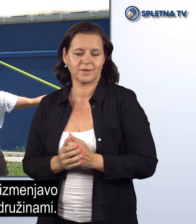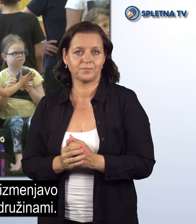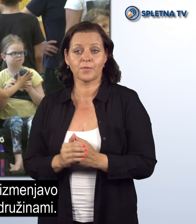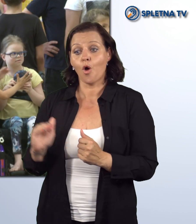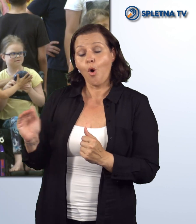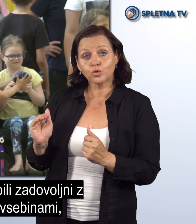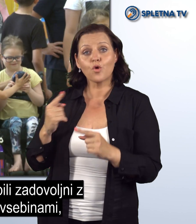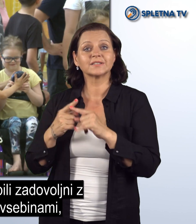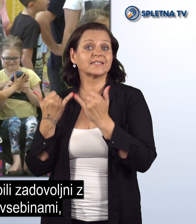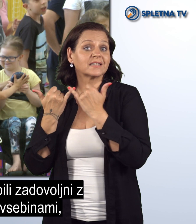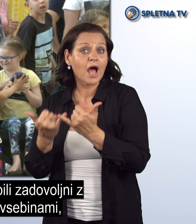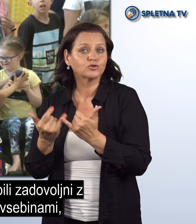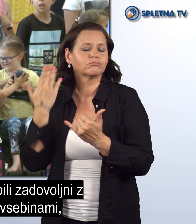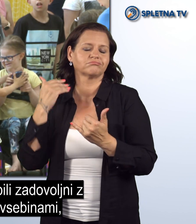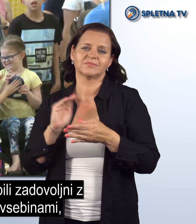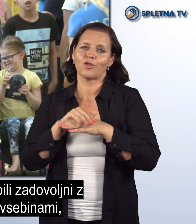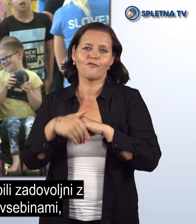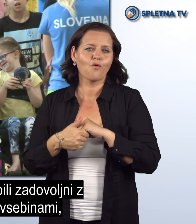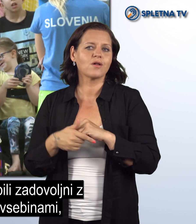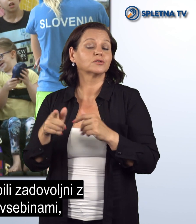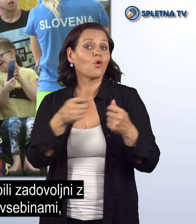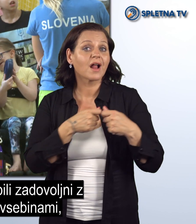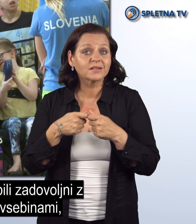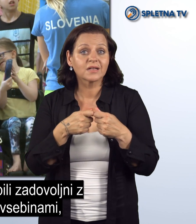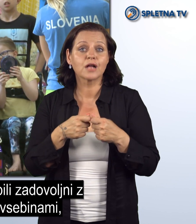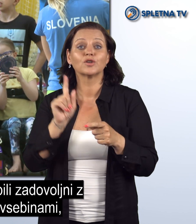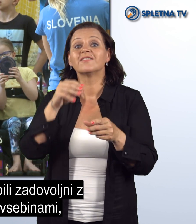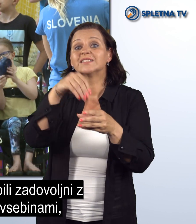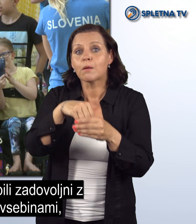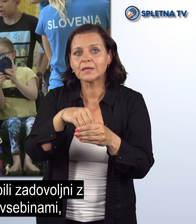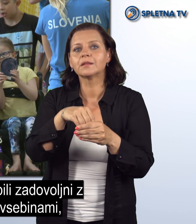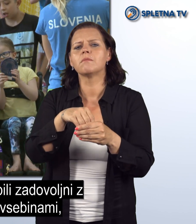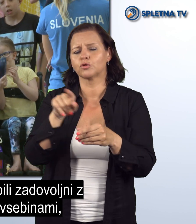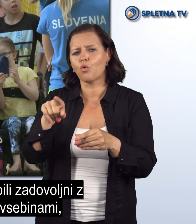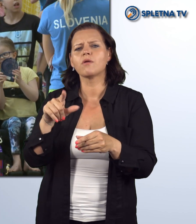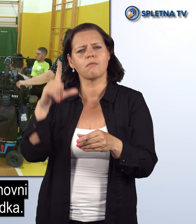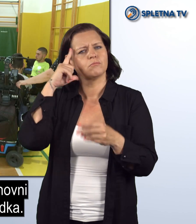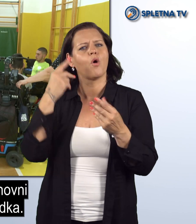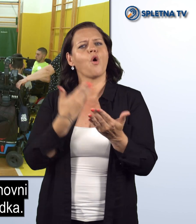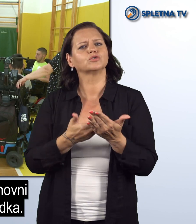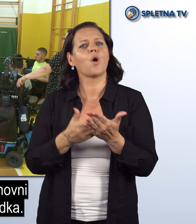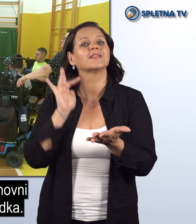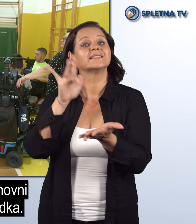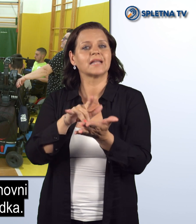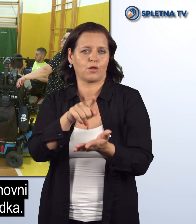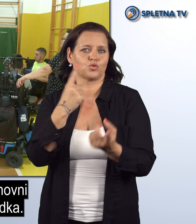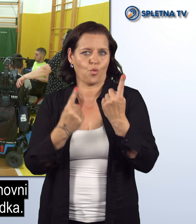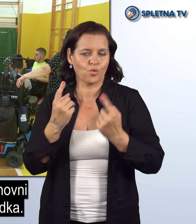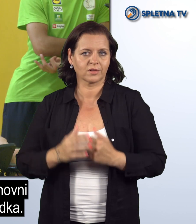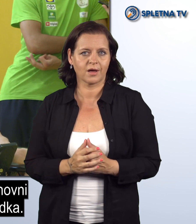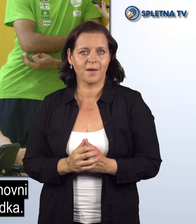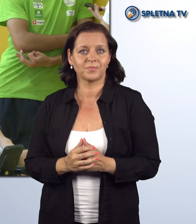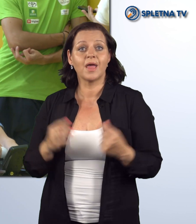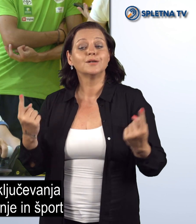družinami. Otroci in starši so bili zadovoljni z organizacijo in vsebinami, kar je osnovni cilj